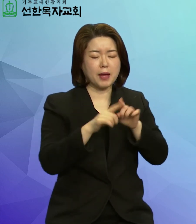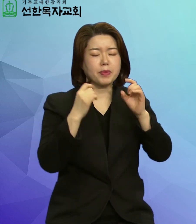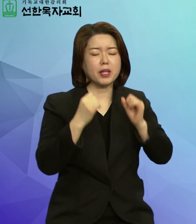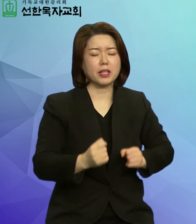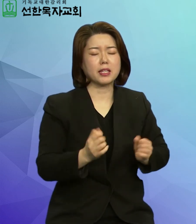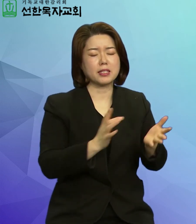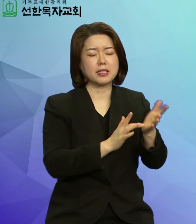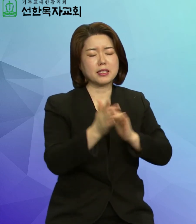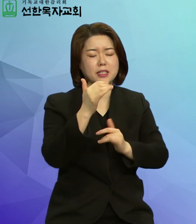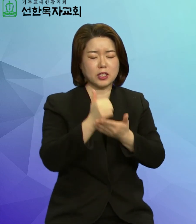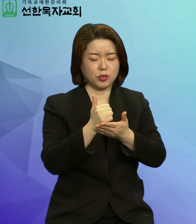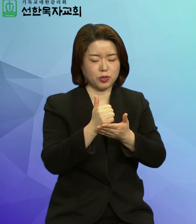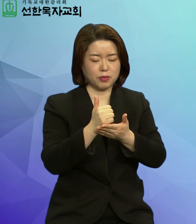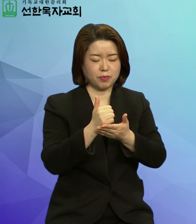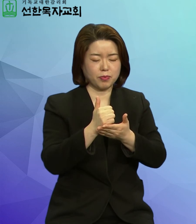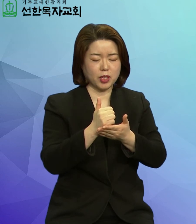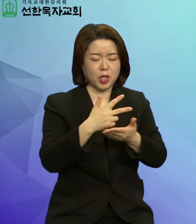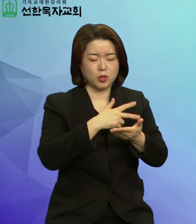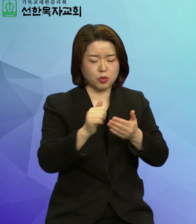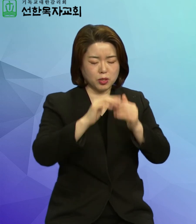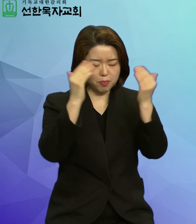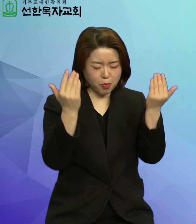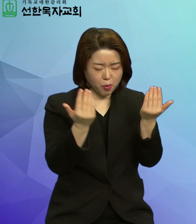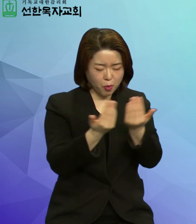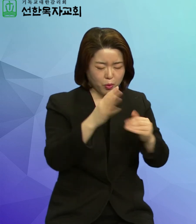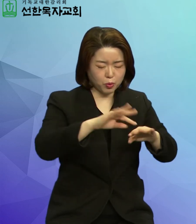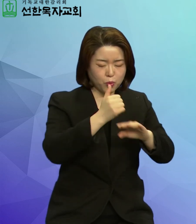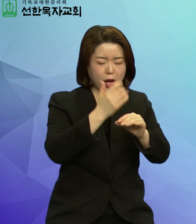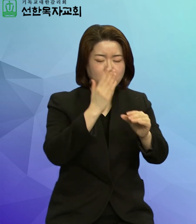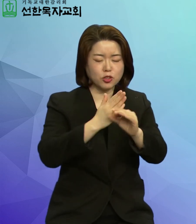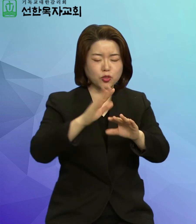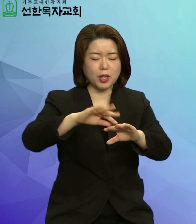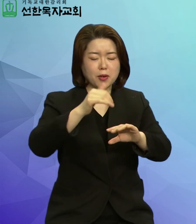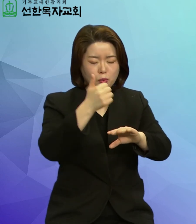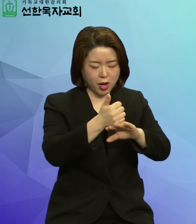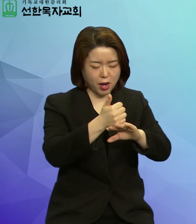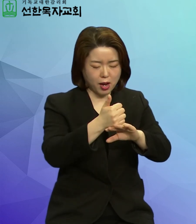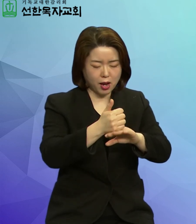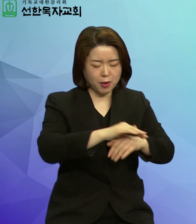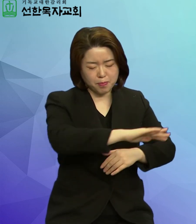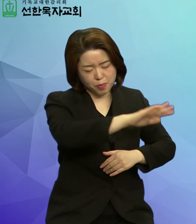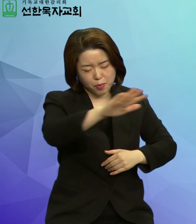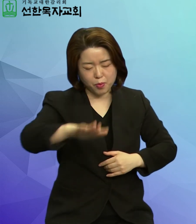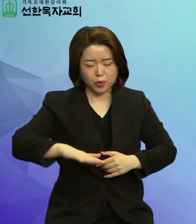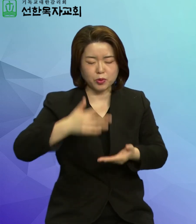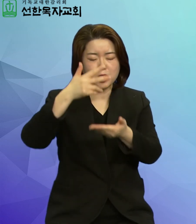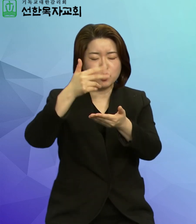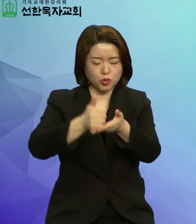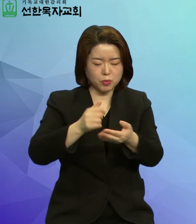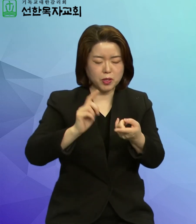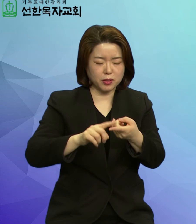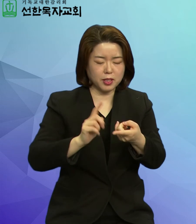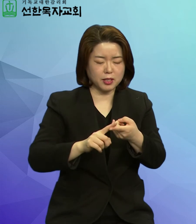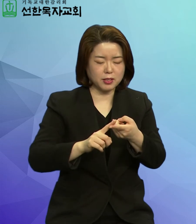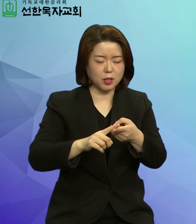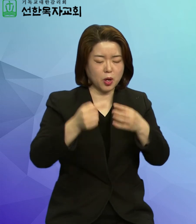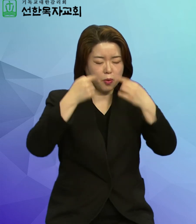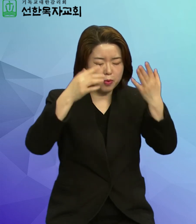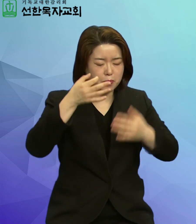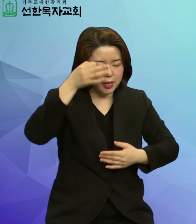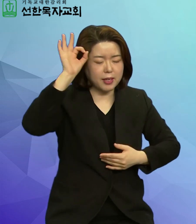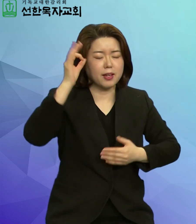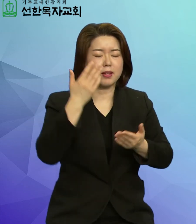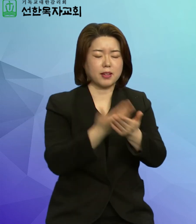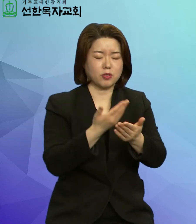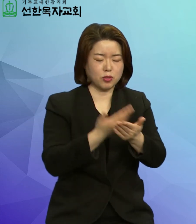계시는 예수님, 주님이 만왕의 왕이신 것을, 만군의 주이신 것을 분명하게